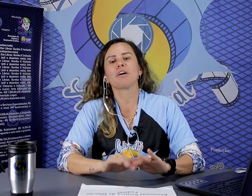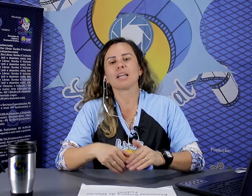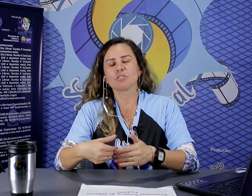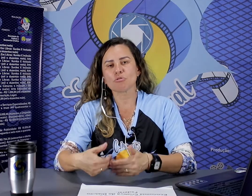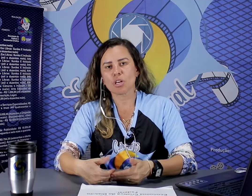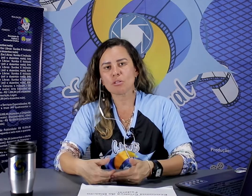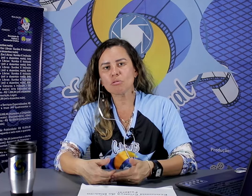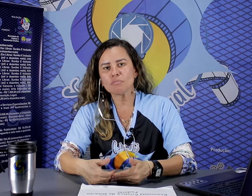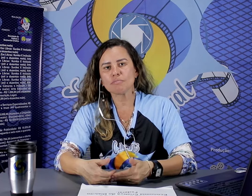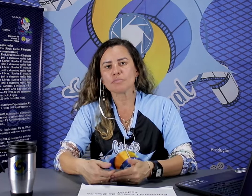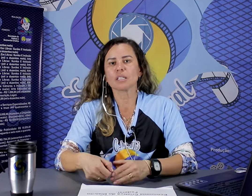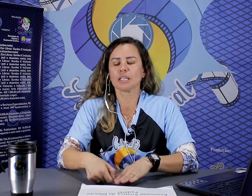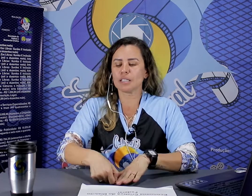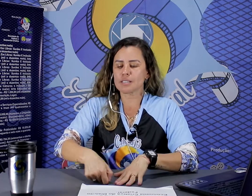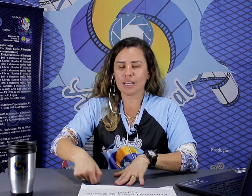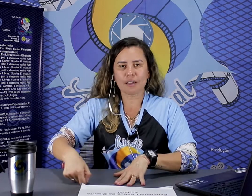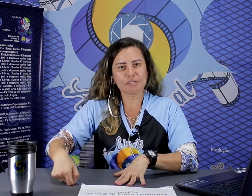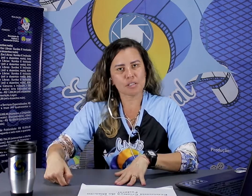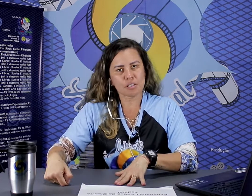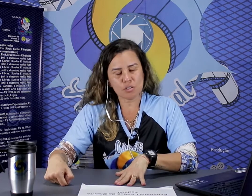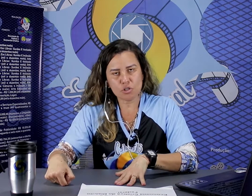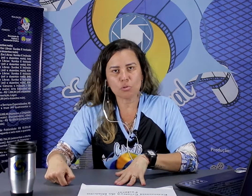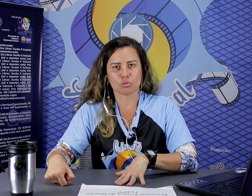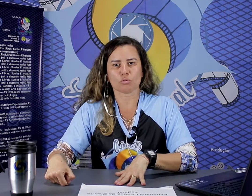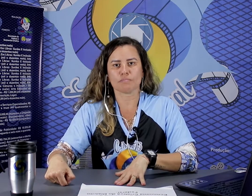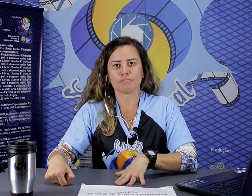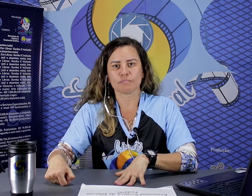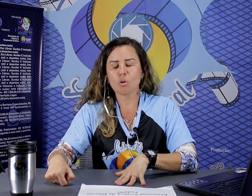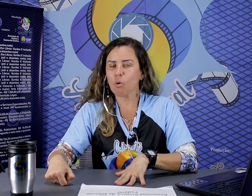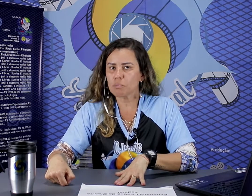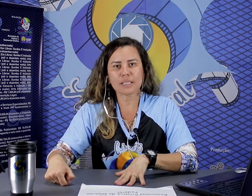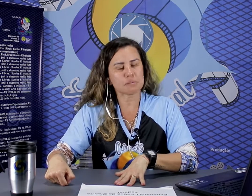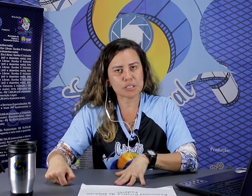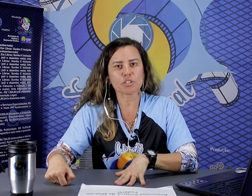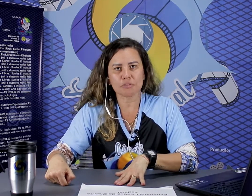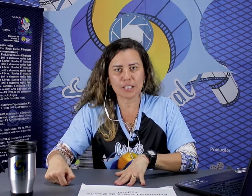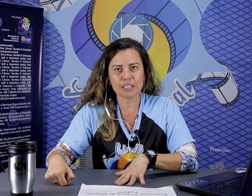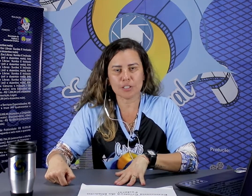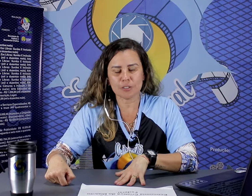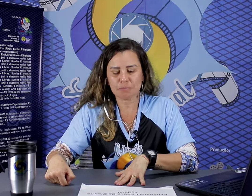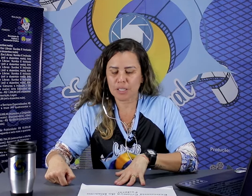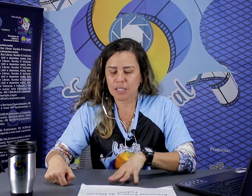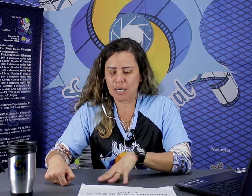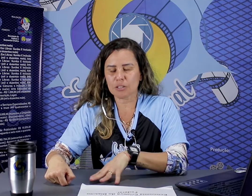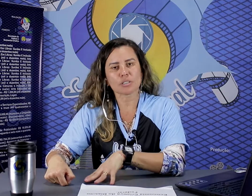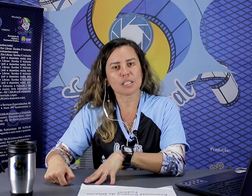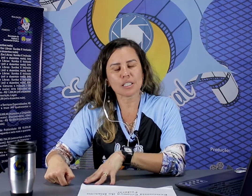de um jeito, ele escreve de outro, completamente diferente. A nossa